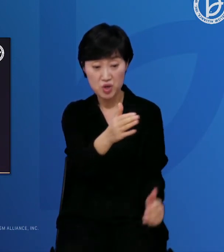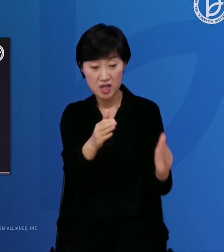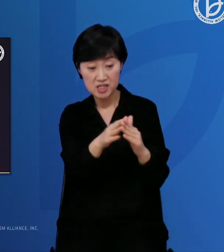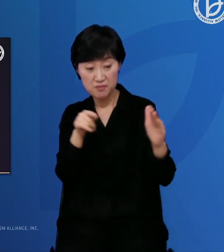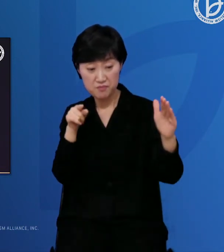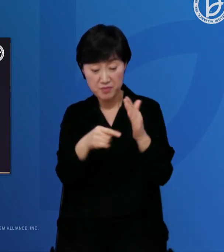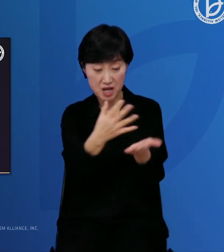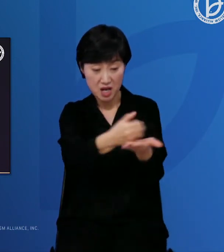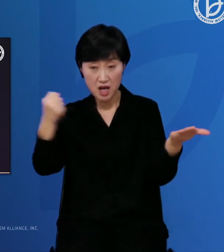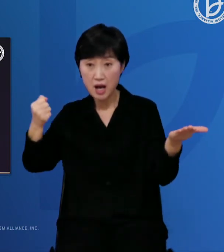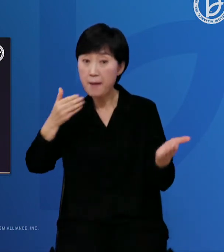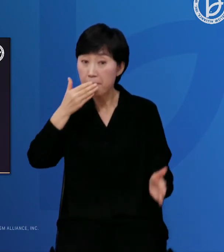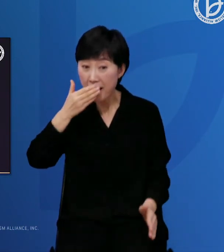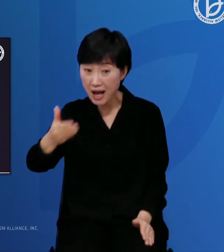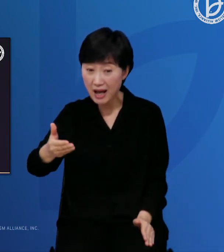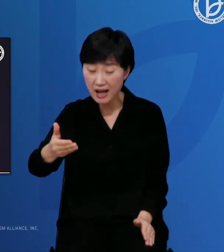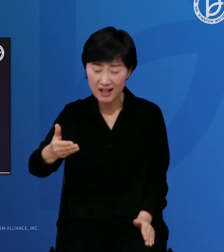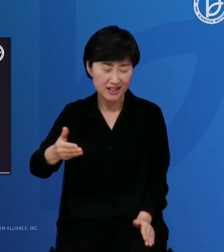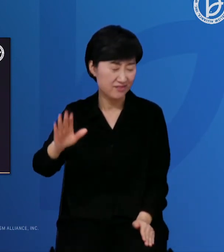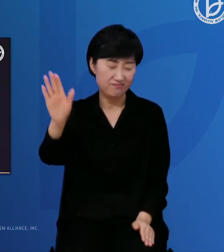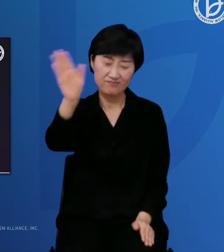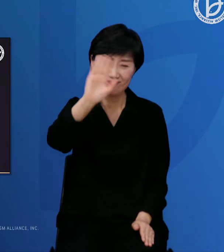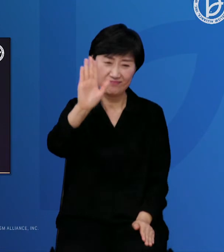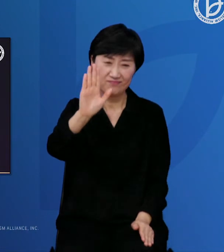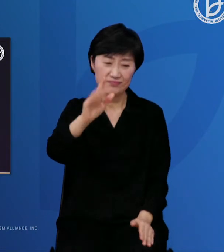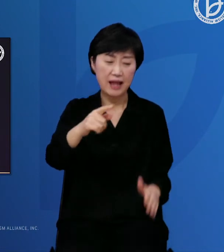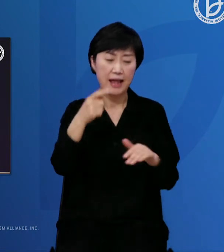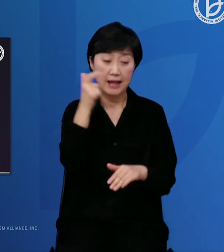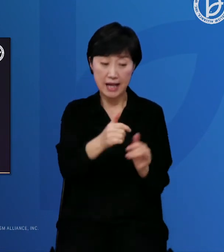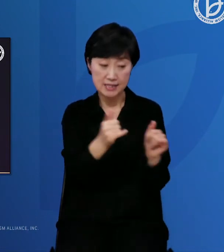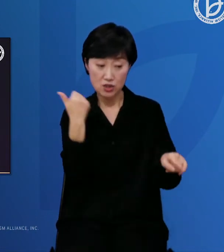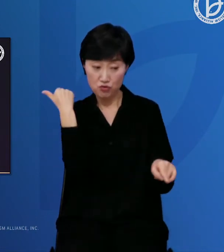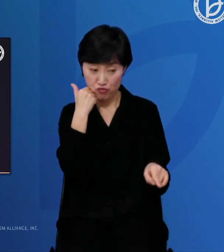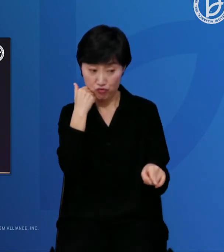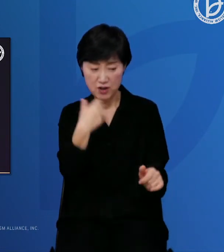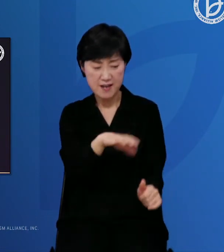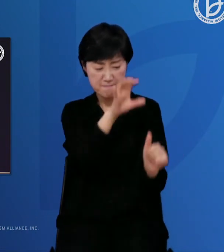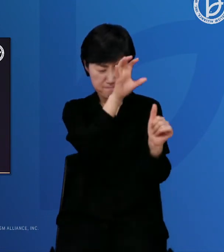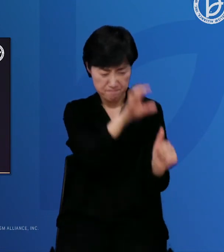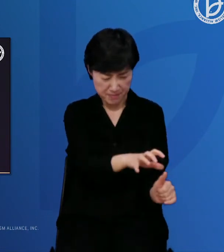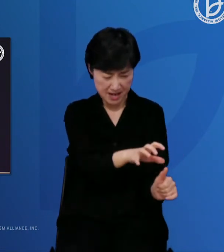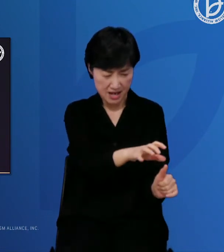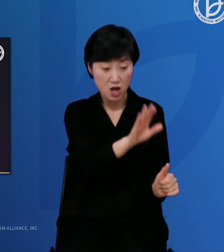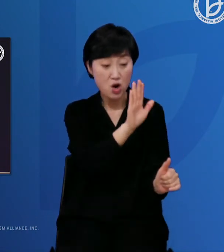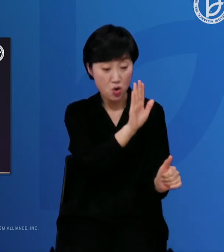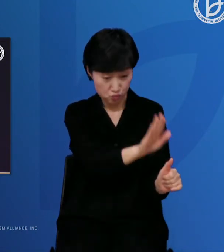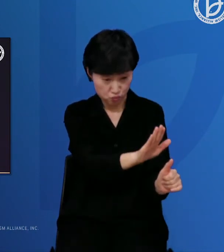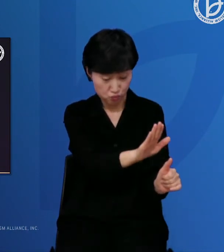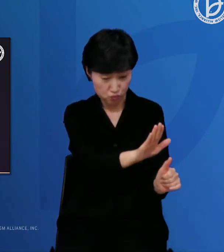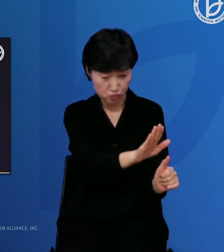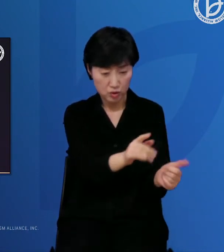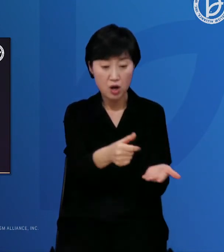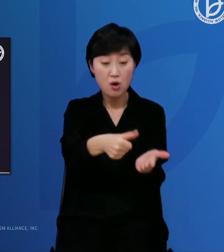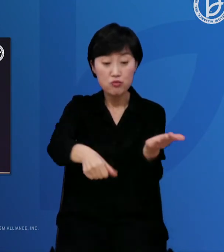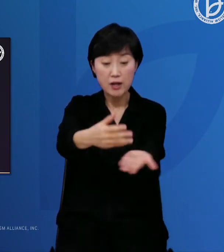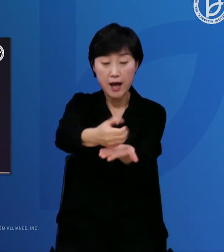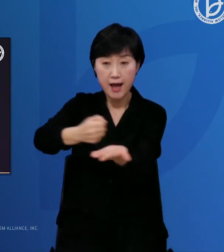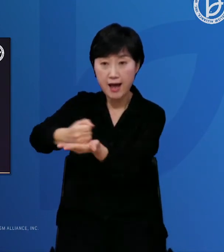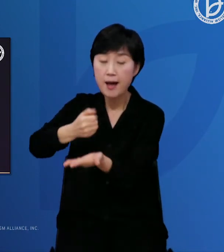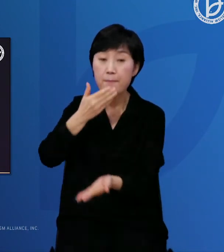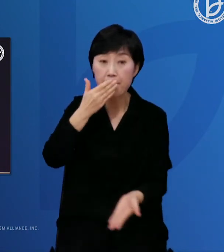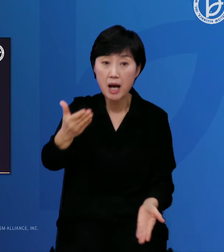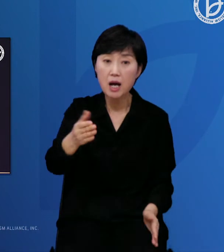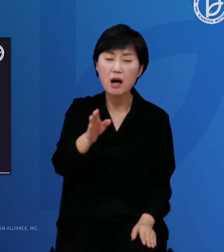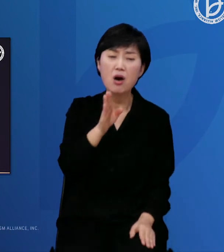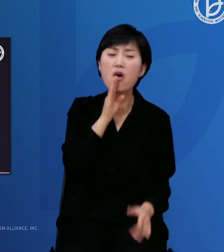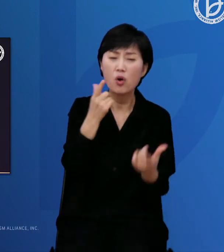세간을 가져올 수 있겠냐? 이렇게 얘기했어요. that unless you bind the strong man first, how can you bring out all the goods and possessions that are